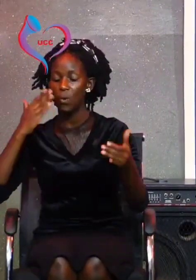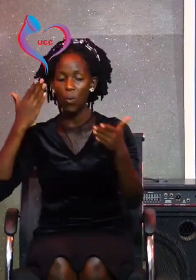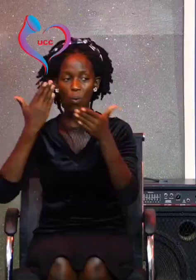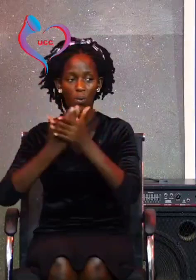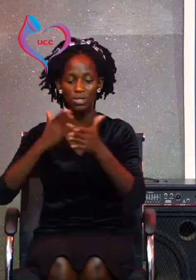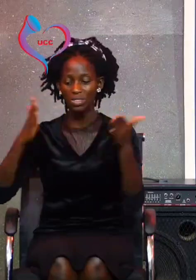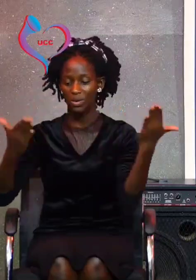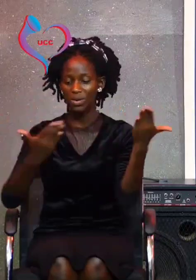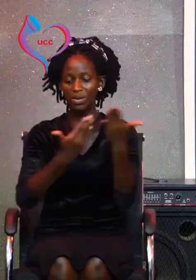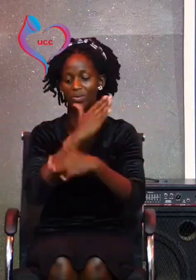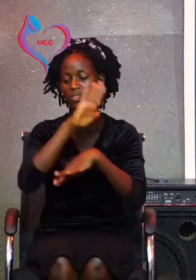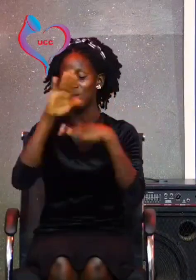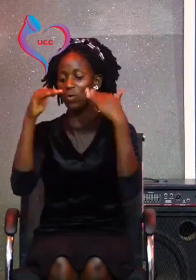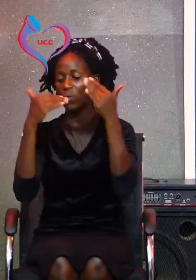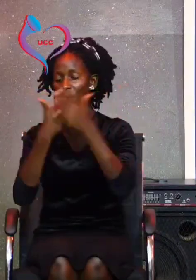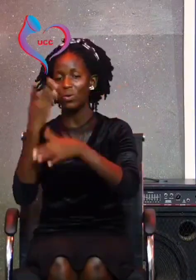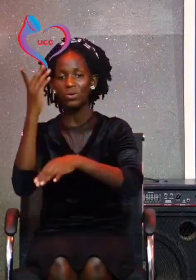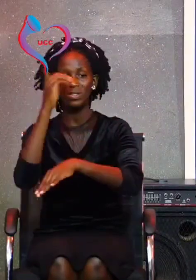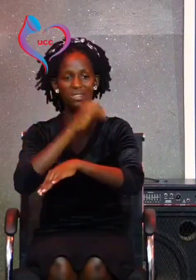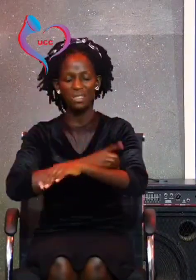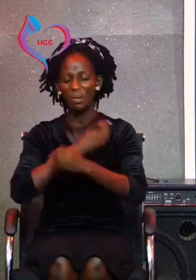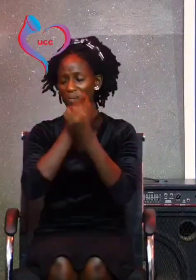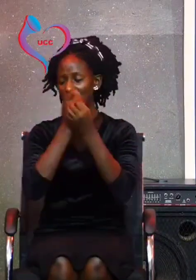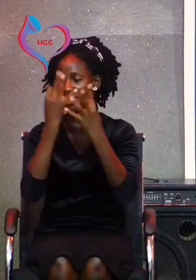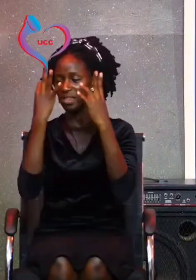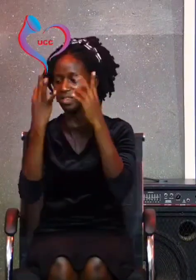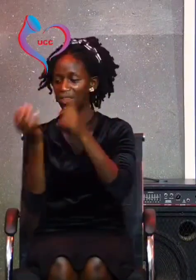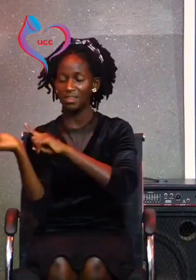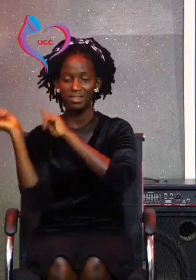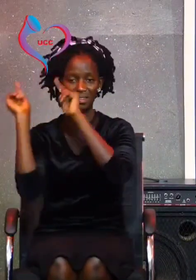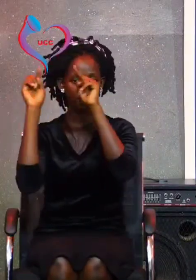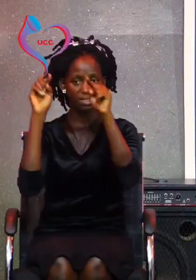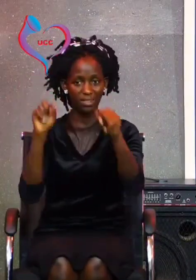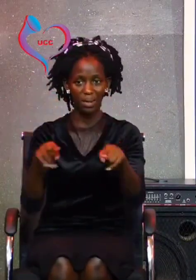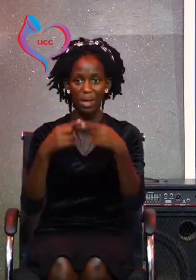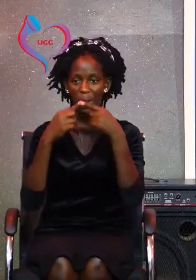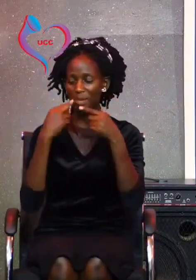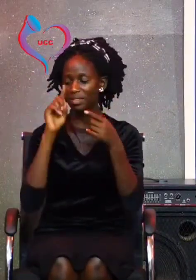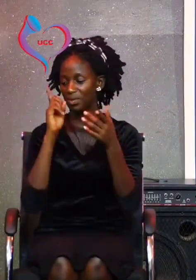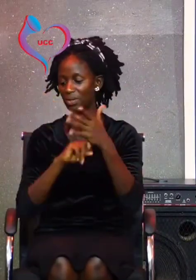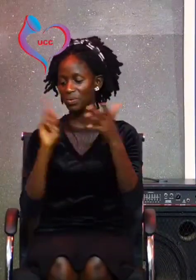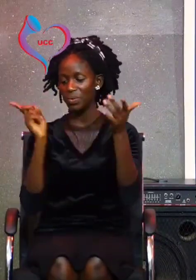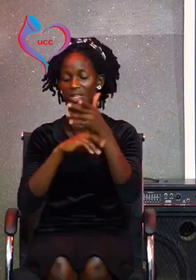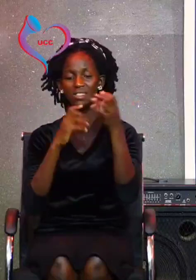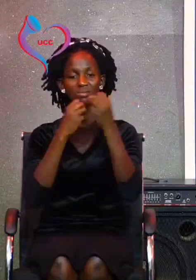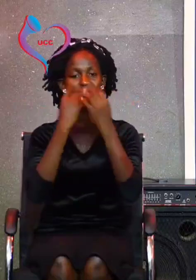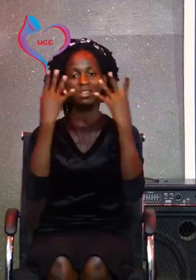budduzibwa bujja buli lunaku ebipya bijja buli kaseera kwegamba tufuna bingi nnyo